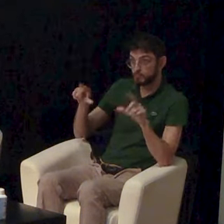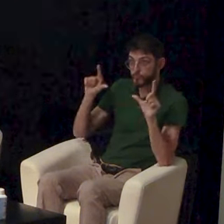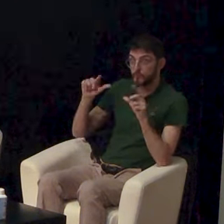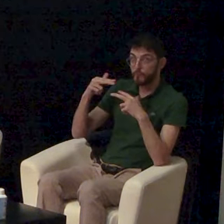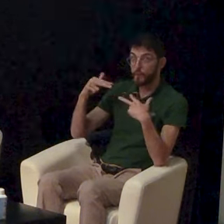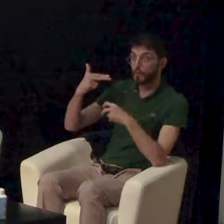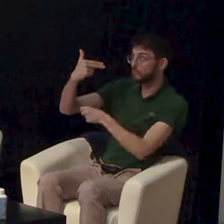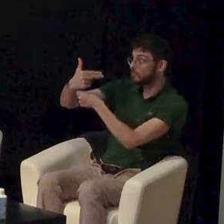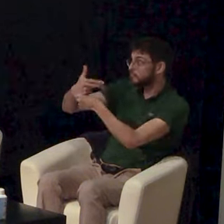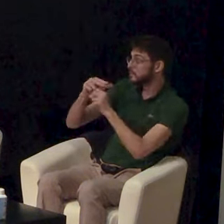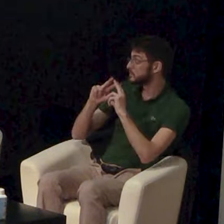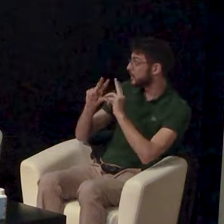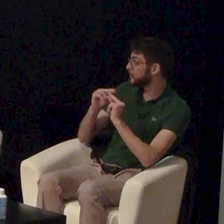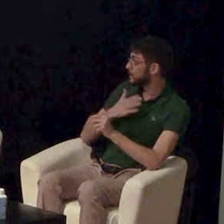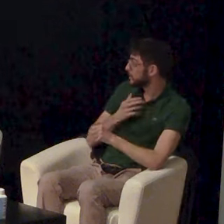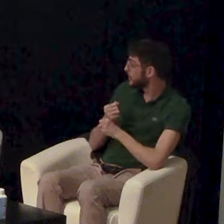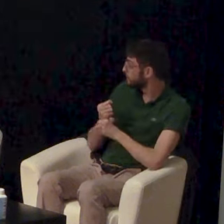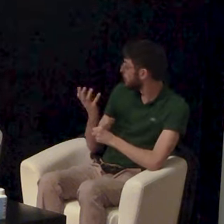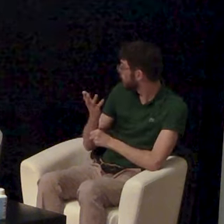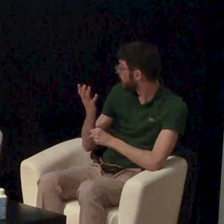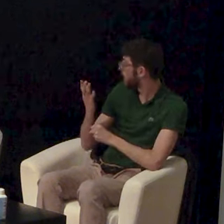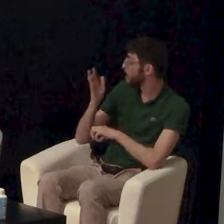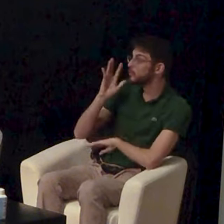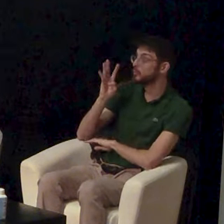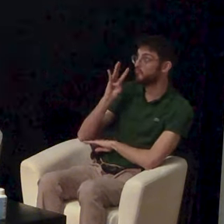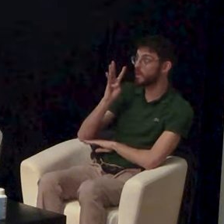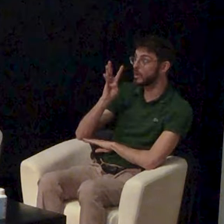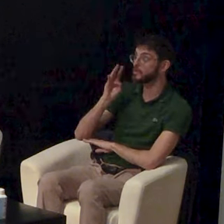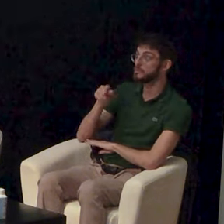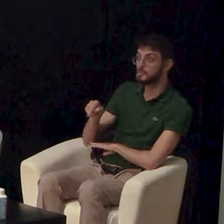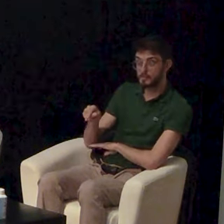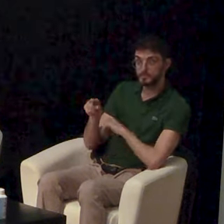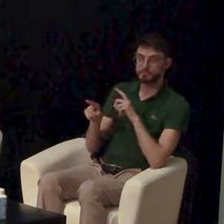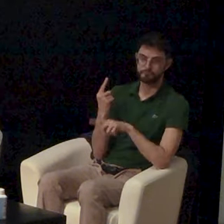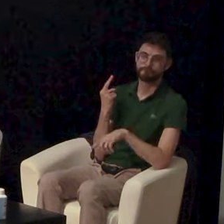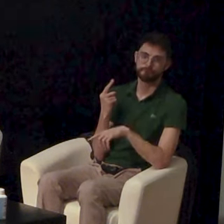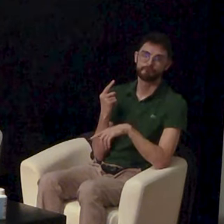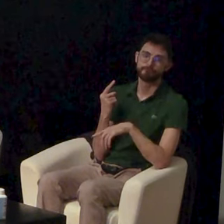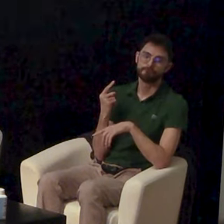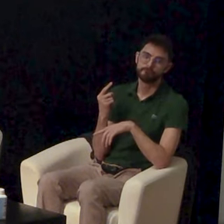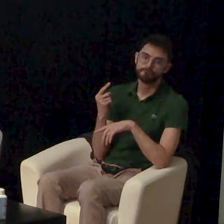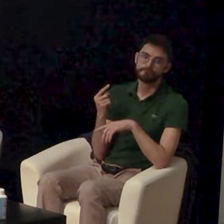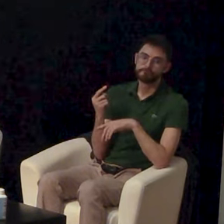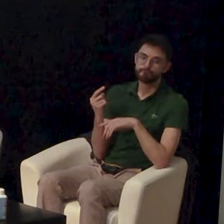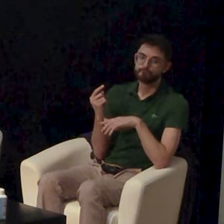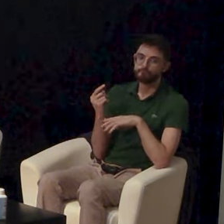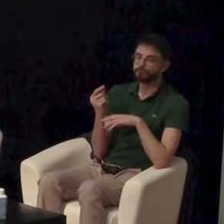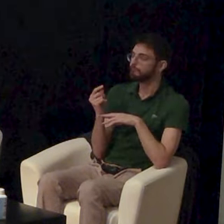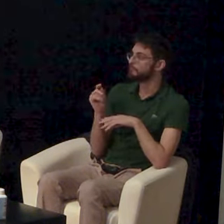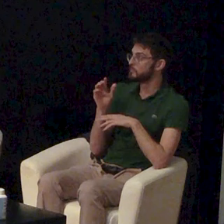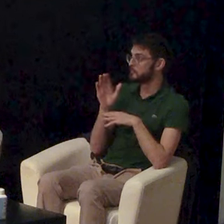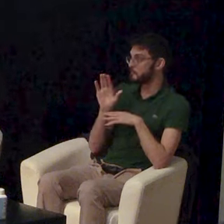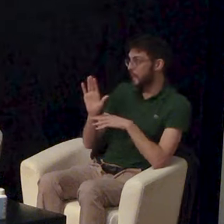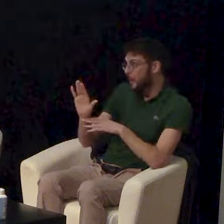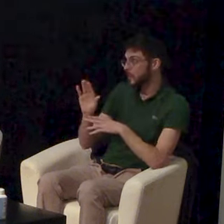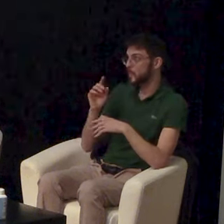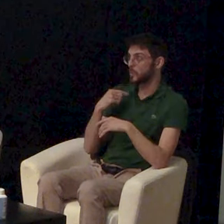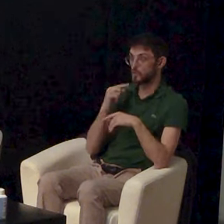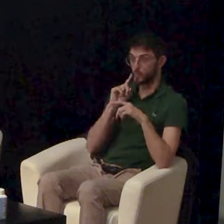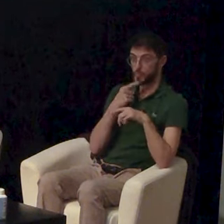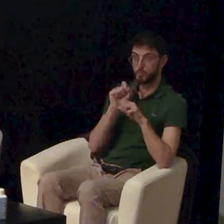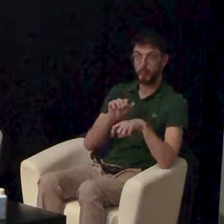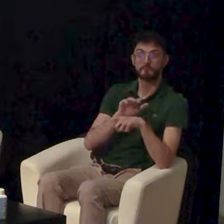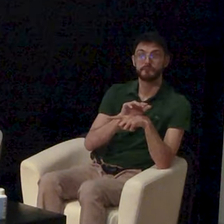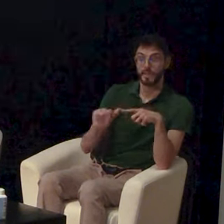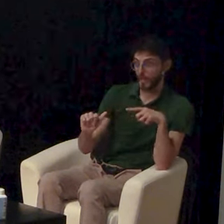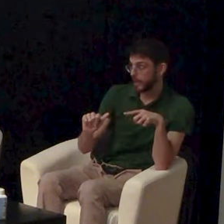du vocabulaire et du lexique en langue des signes dans mon domaine, et c'est important. C'est